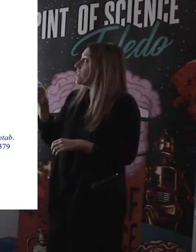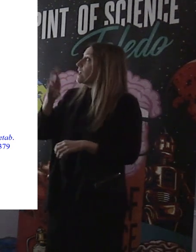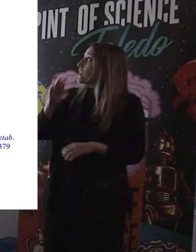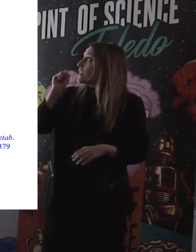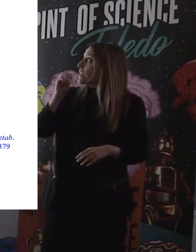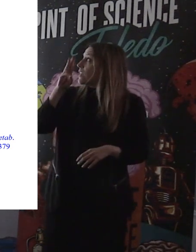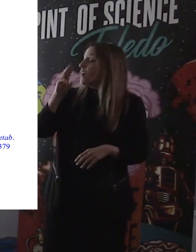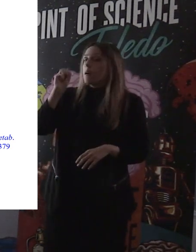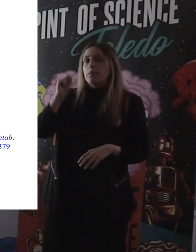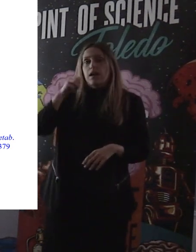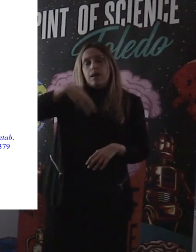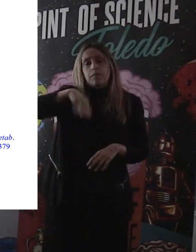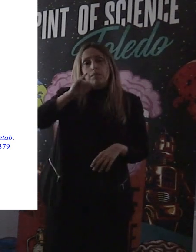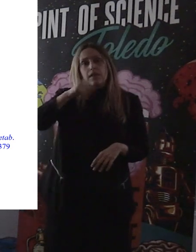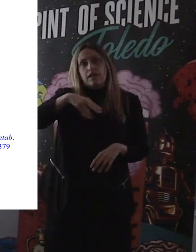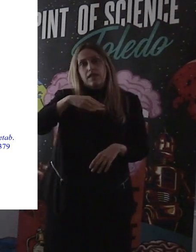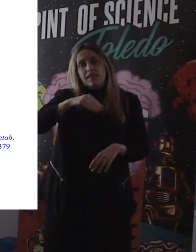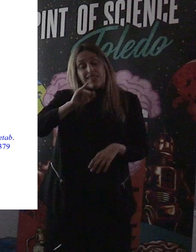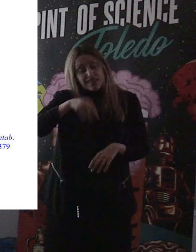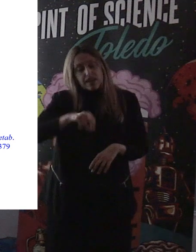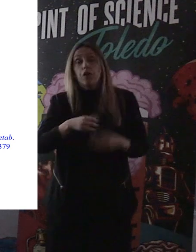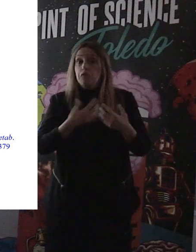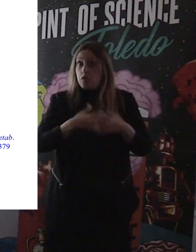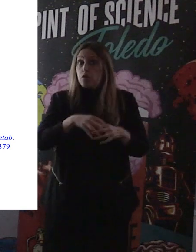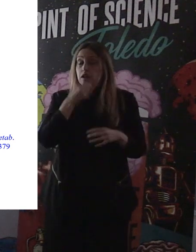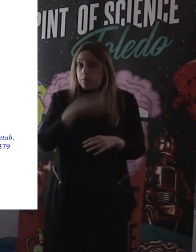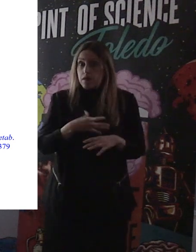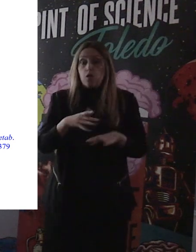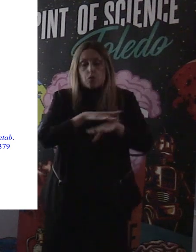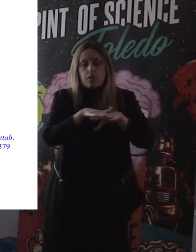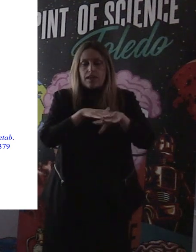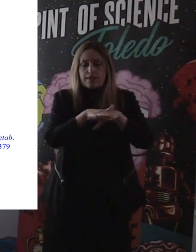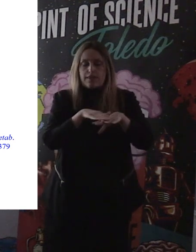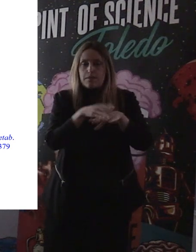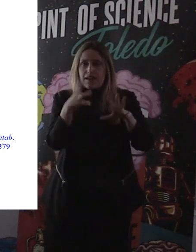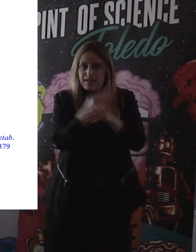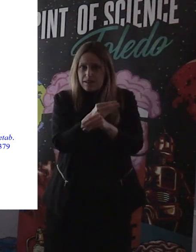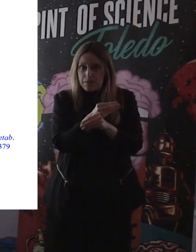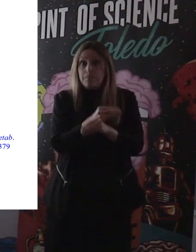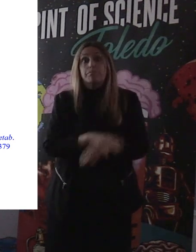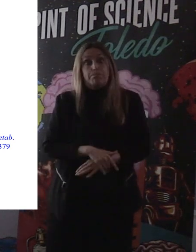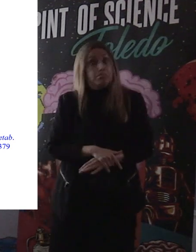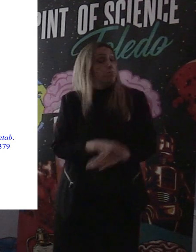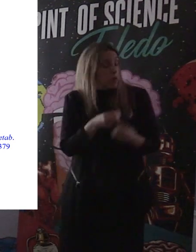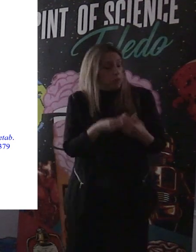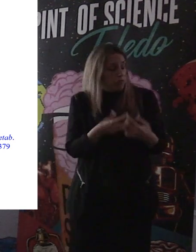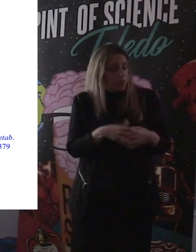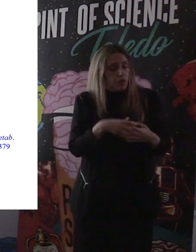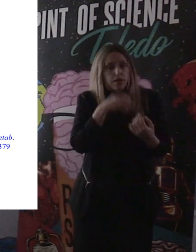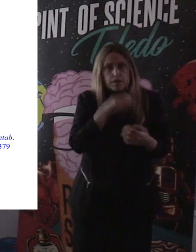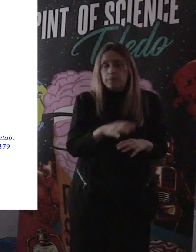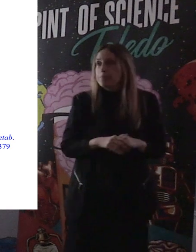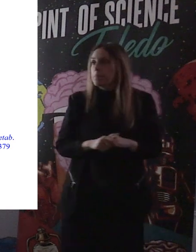inhibe una enzima, no hablo de esto, cómo funciona, pero funciona bien. Y